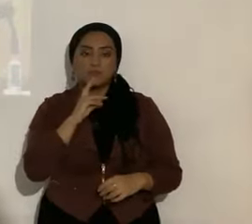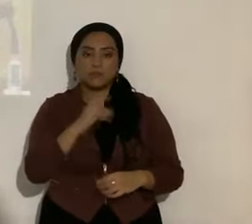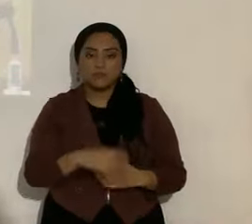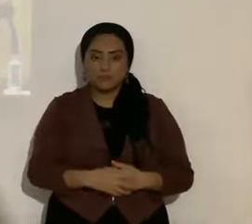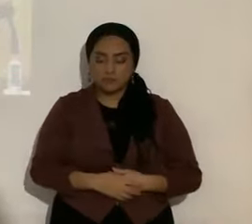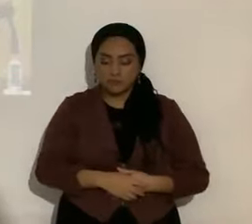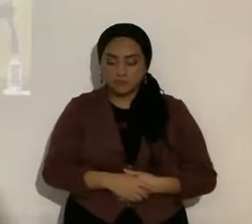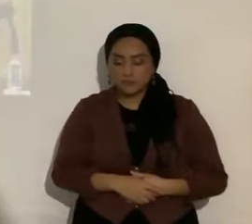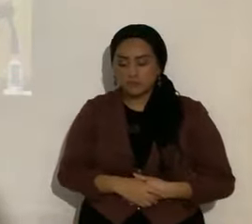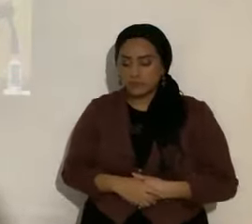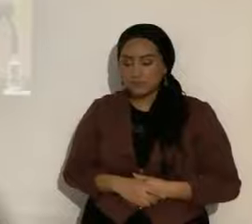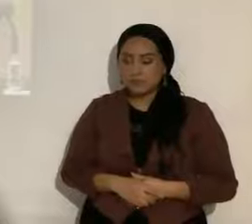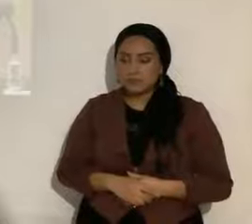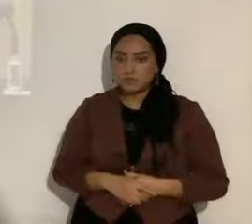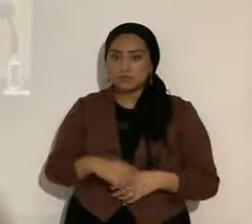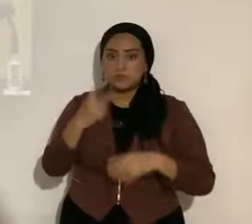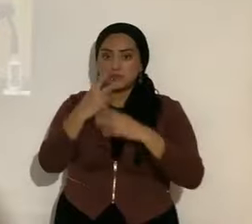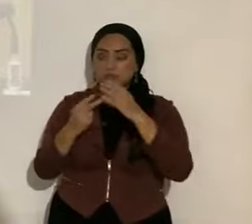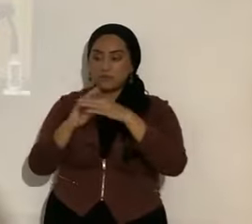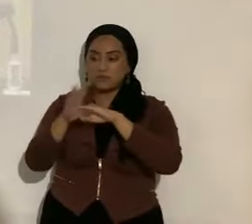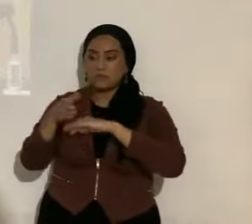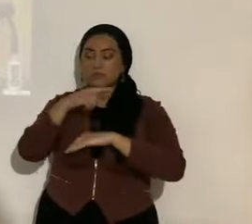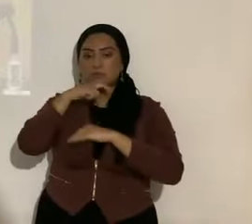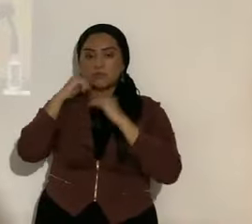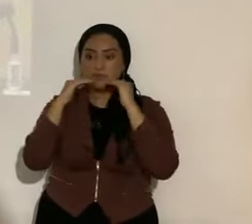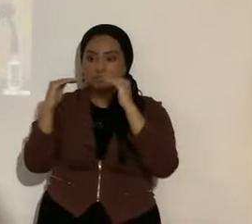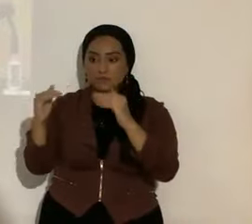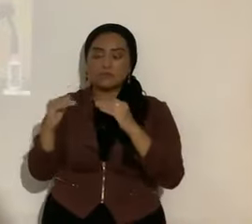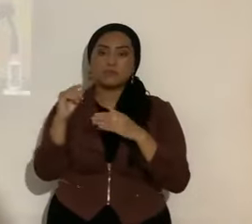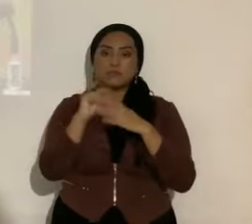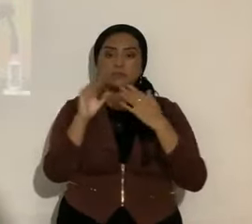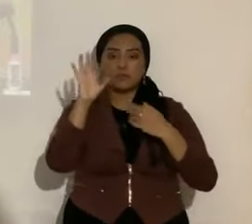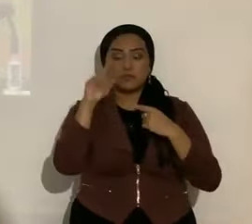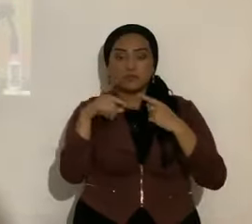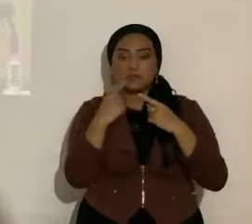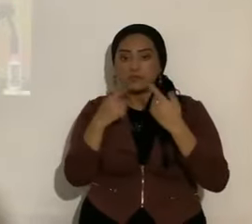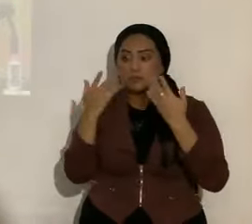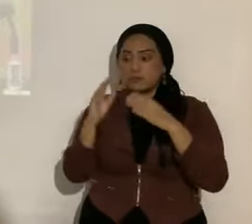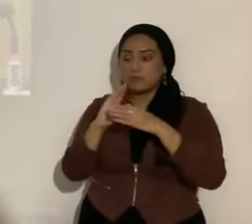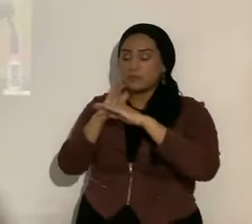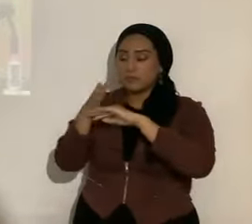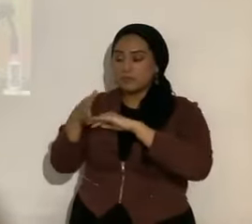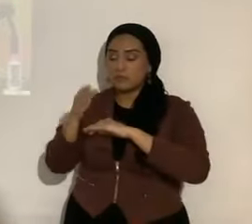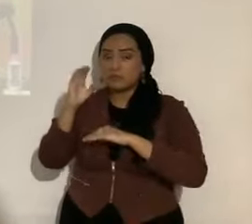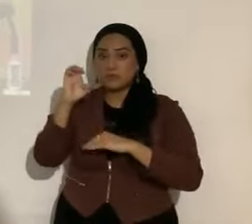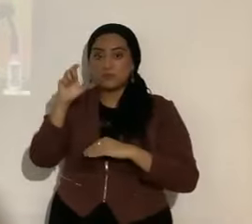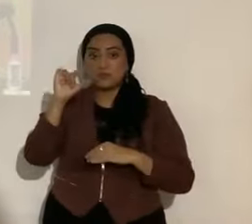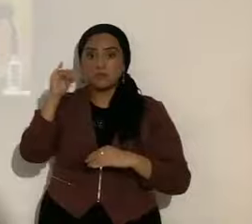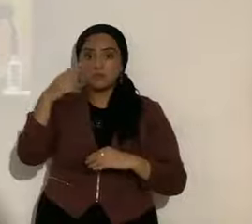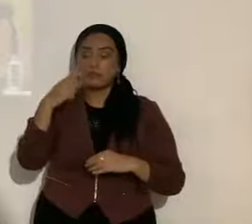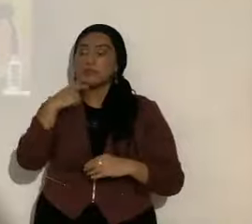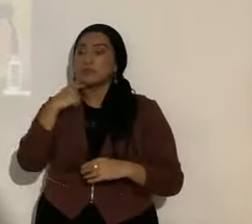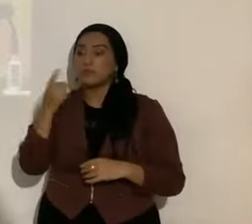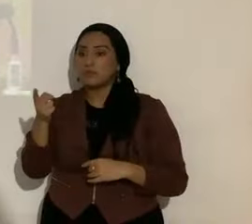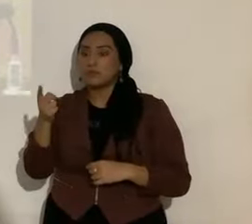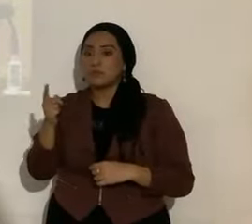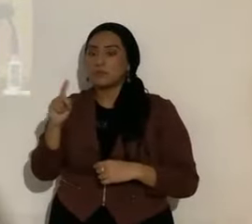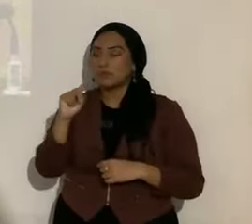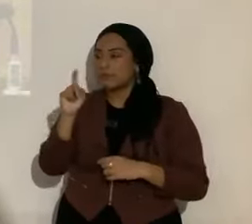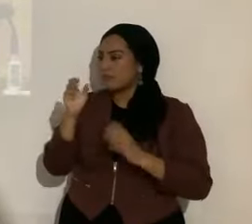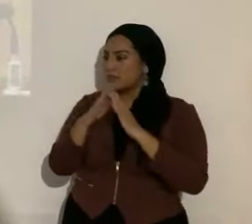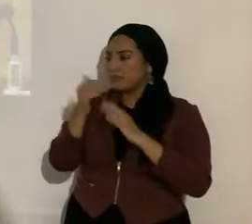otro lado, y pasaron ambos por lo seco. 9. Cuando habían pasado, Elías dijo a Eliseo, pide lo